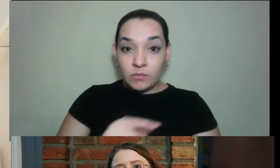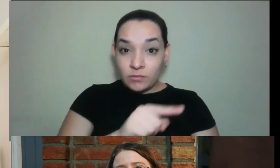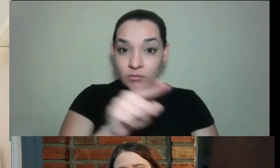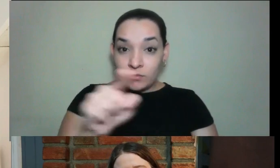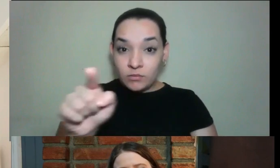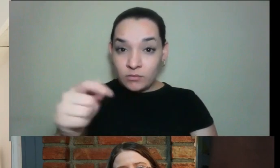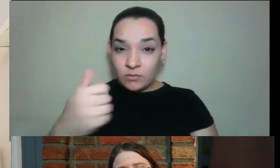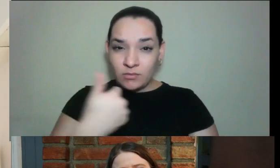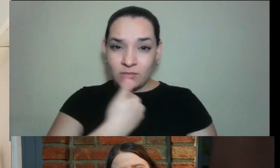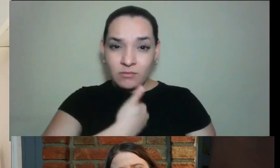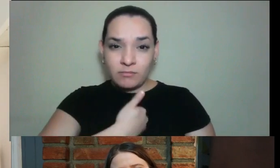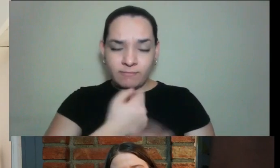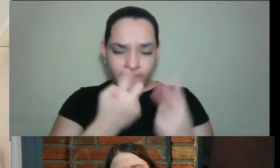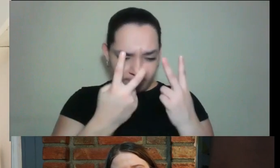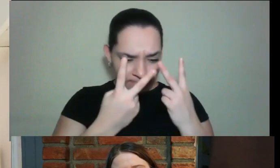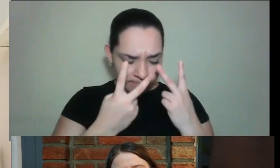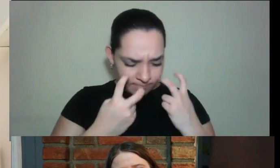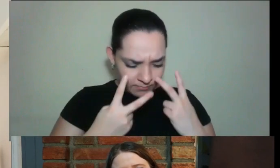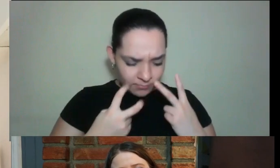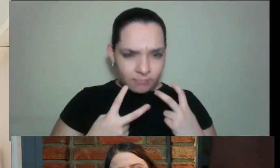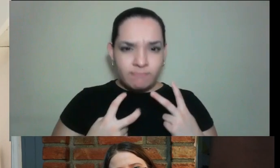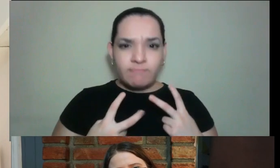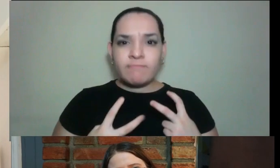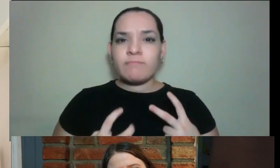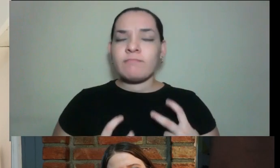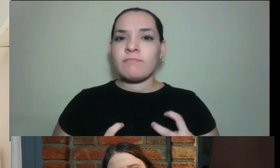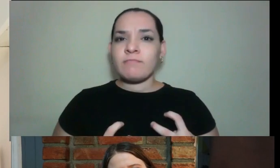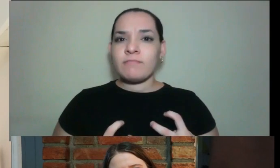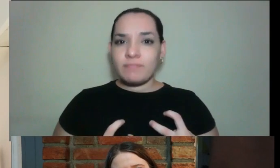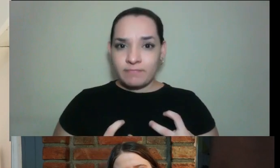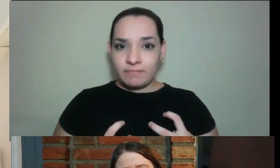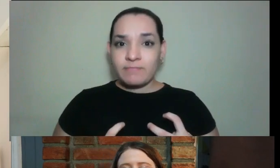piensen ustedes mismos cada uno.